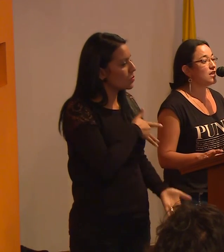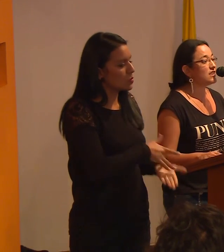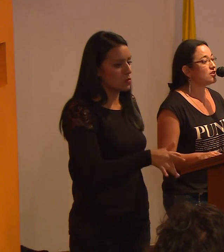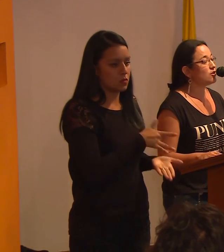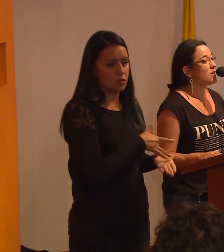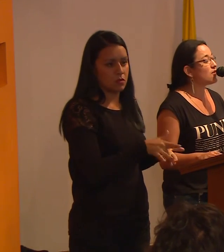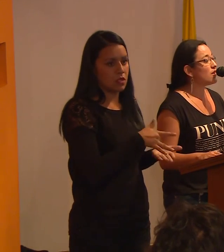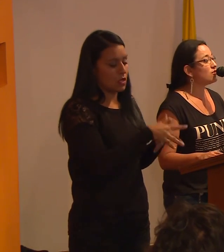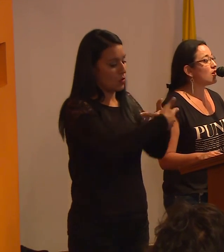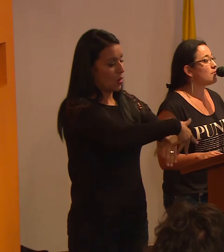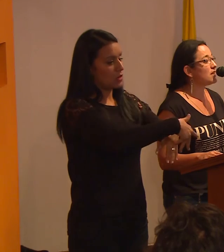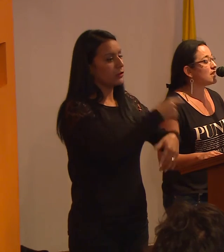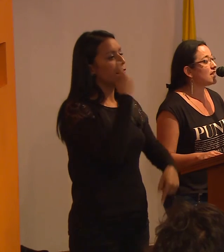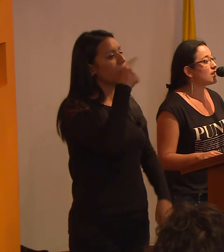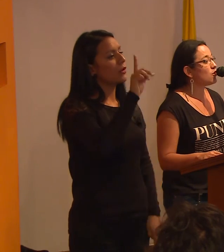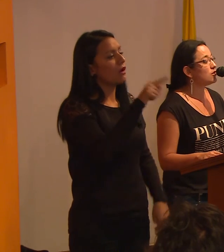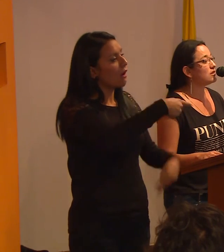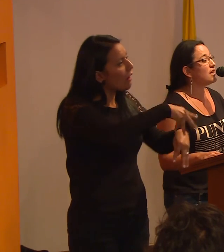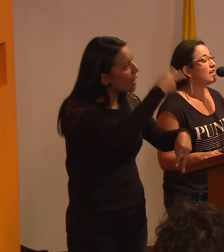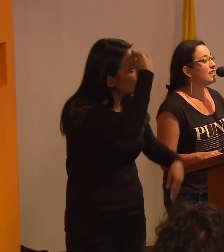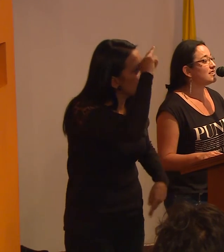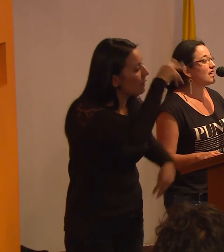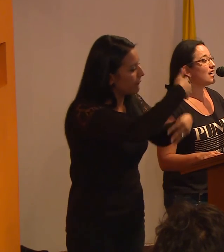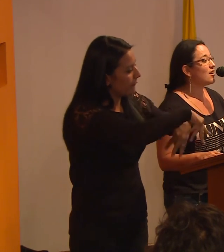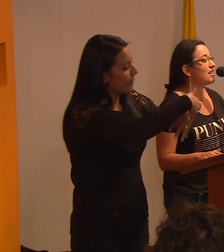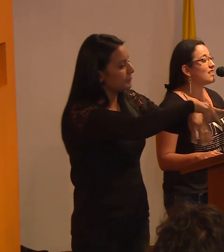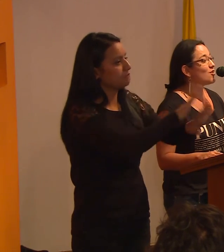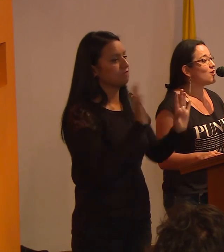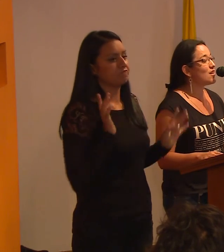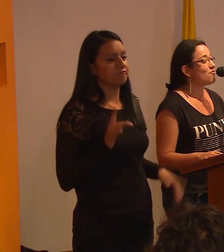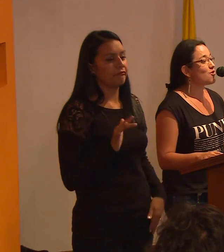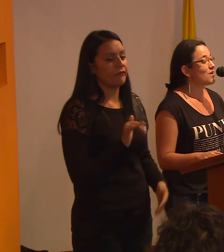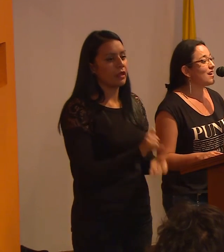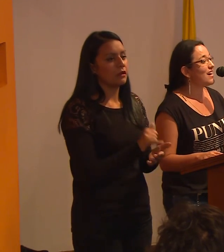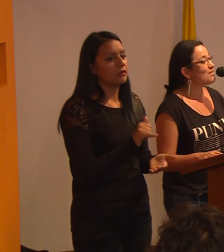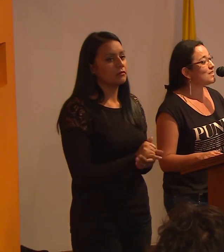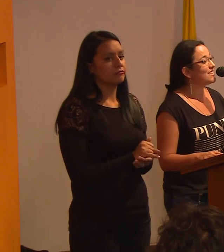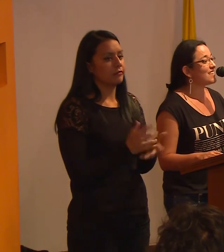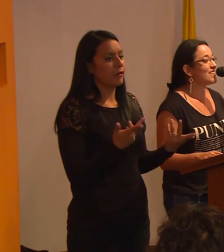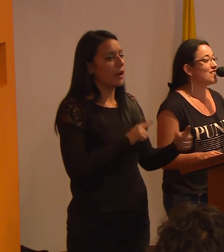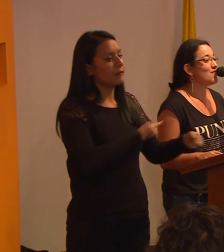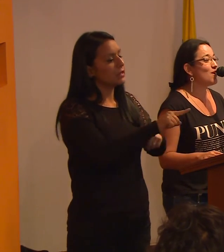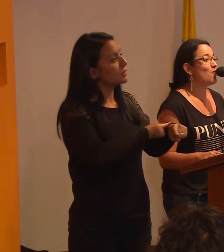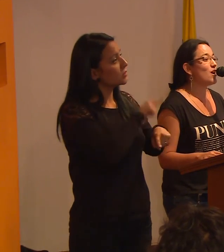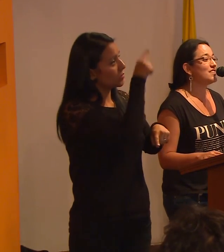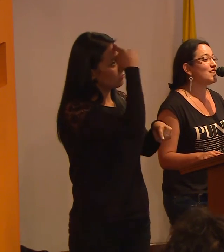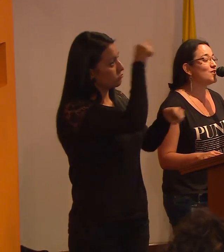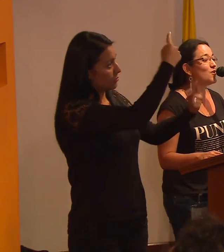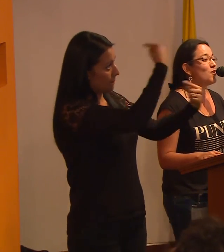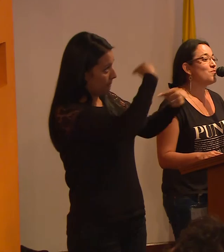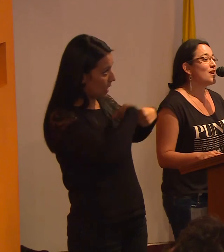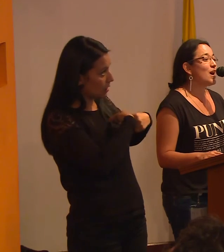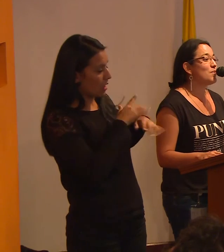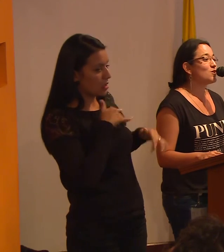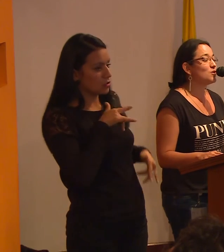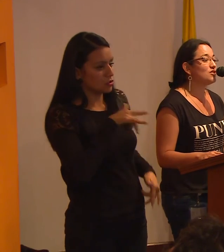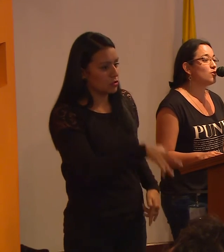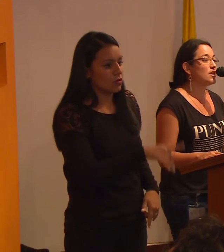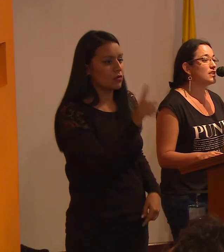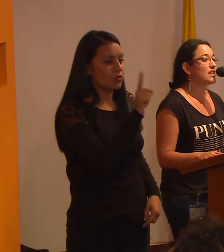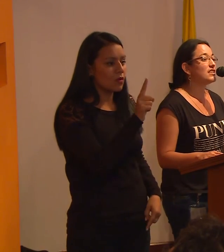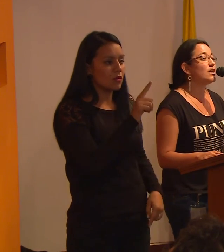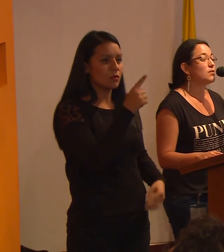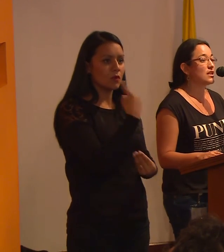la movilización no me refiero solamente con hacerlo de forma administrativa o haciendo